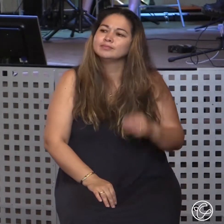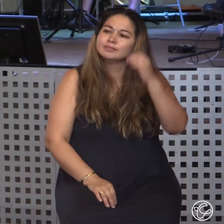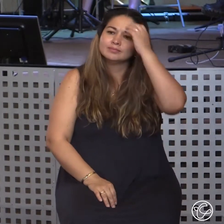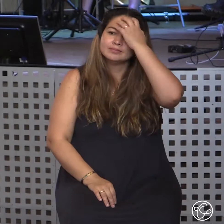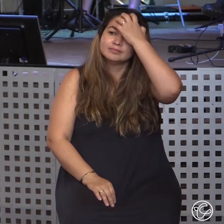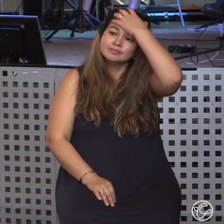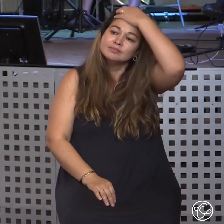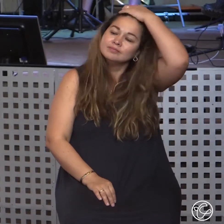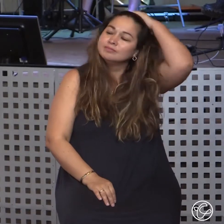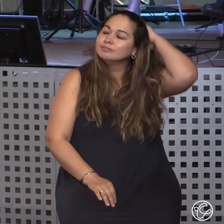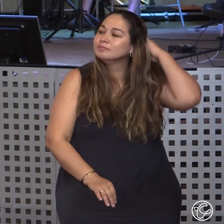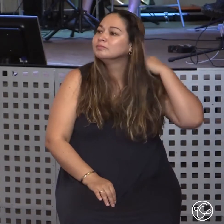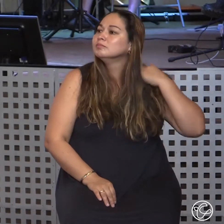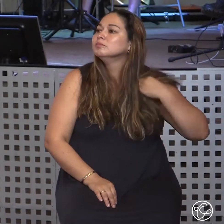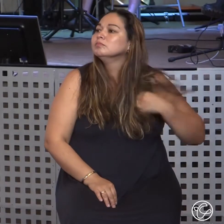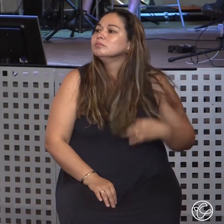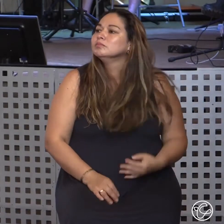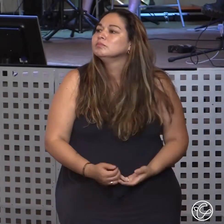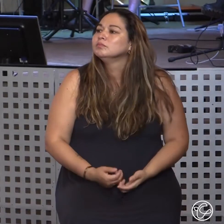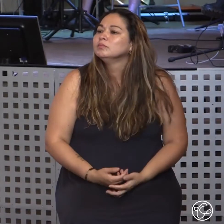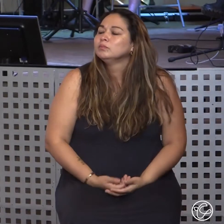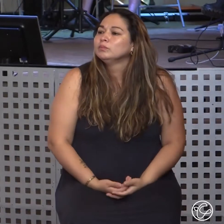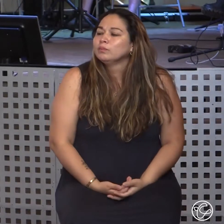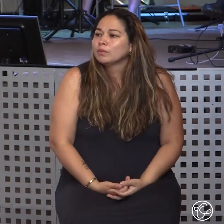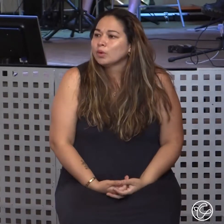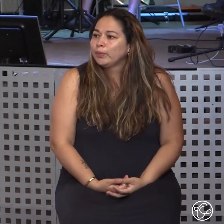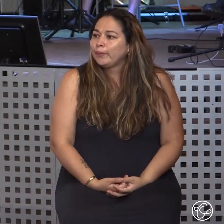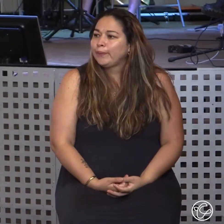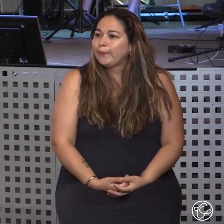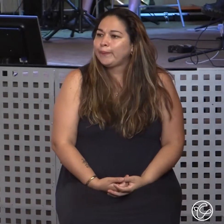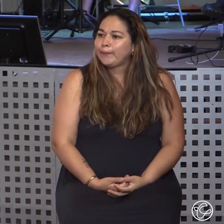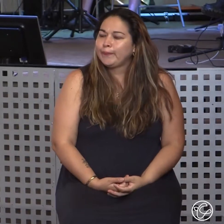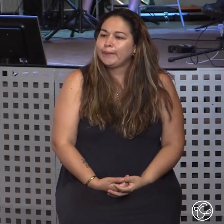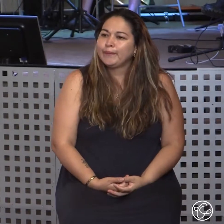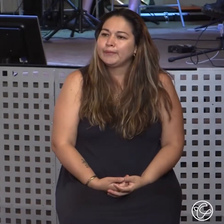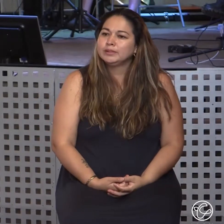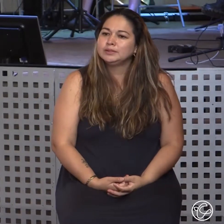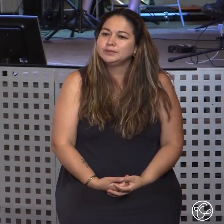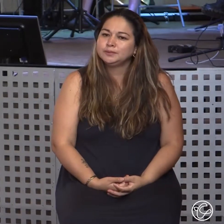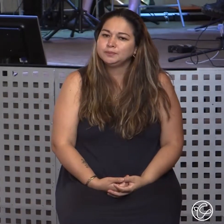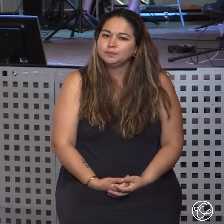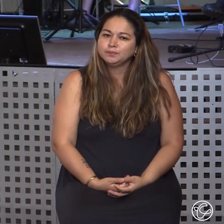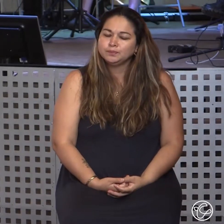Y aquí quiero hacer nuevamente una referencia. Es decir,